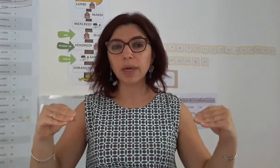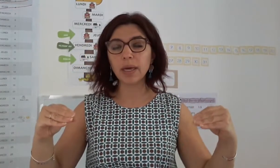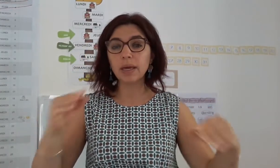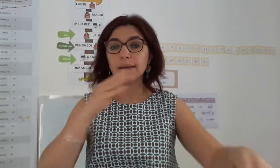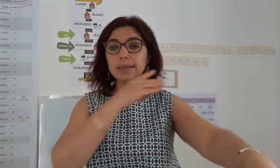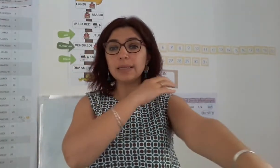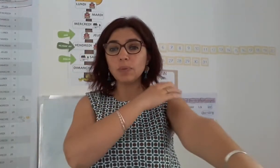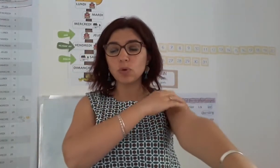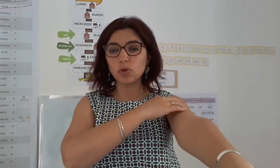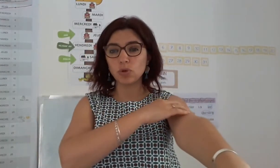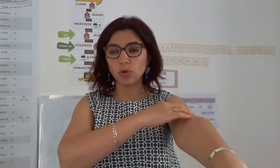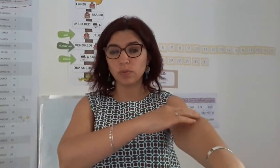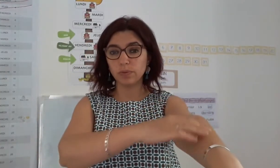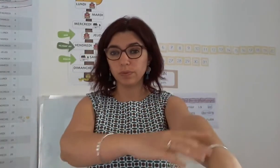mes émotions.